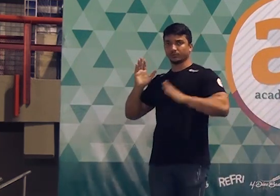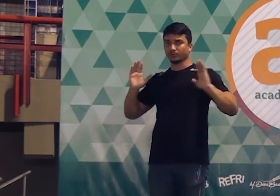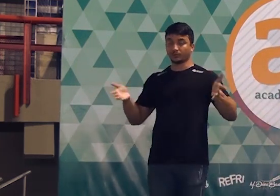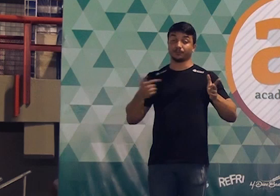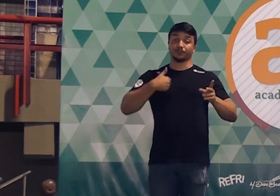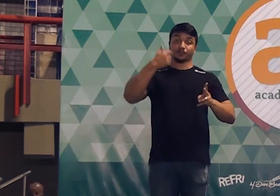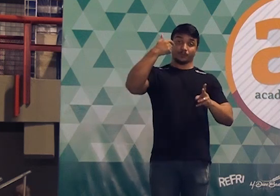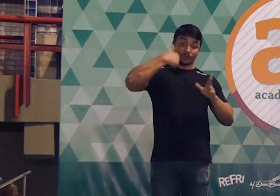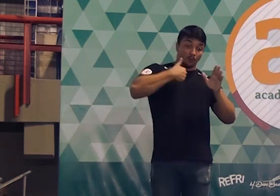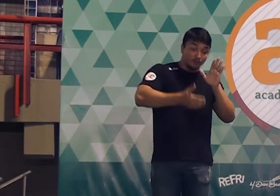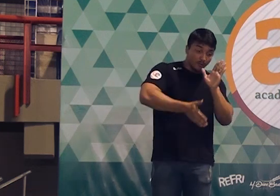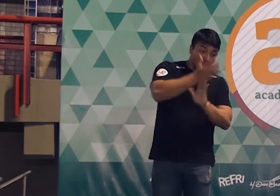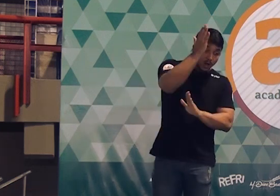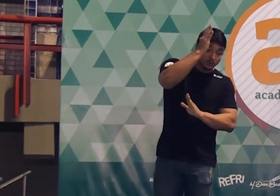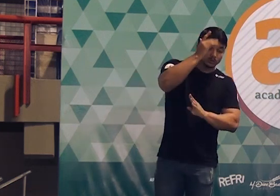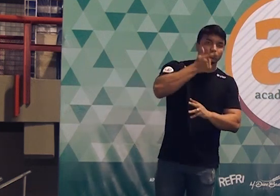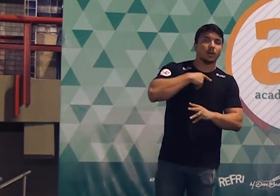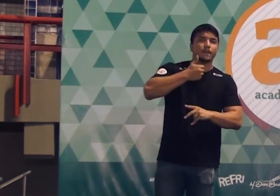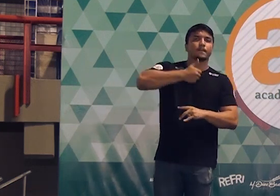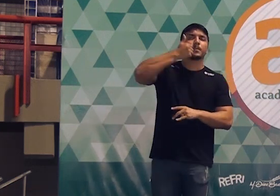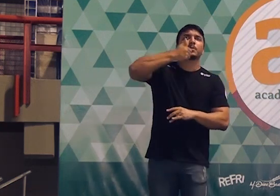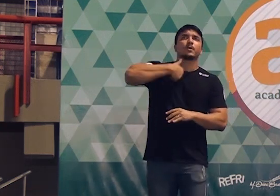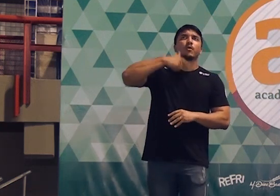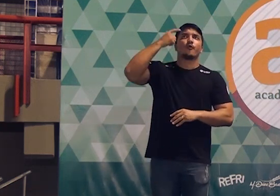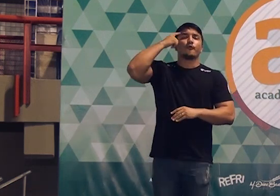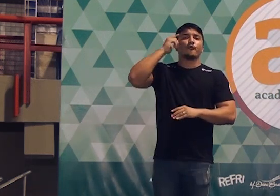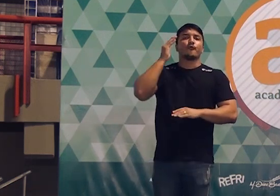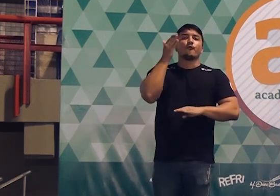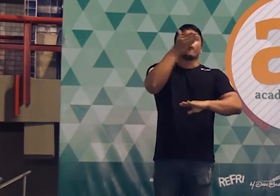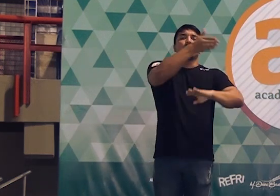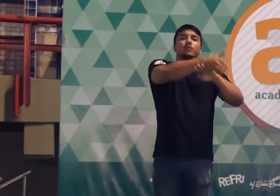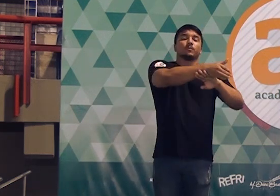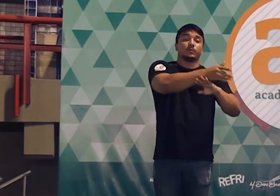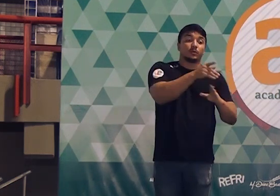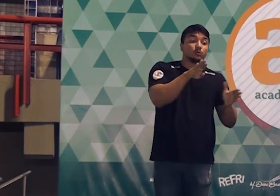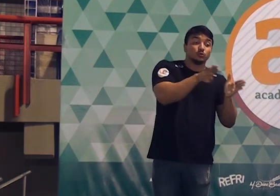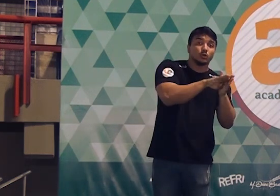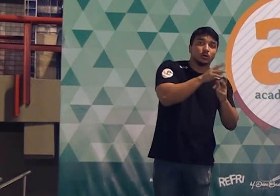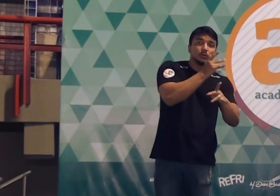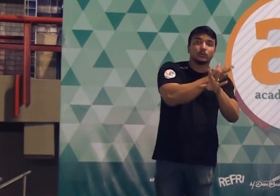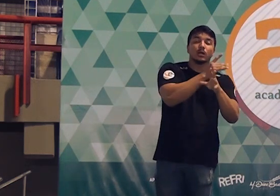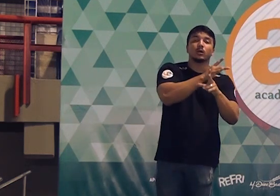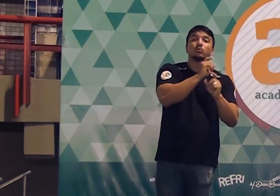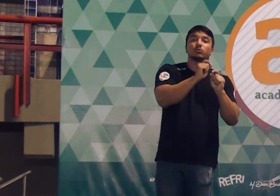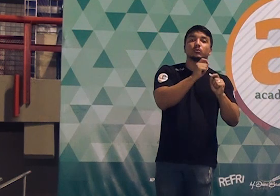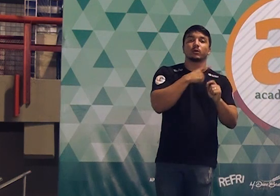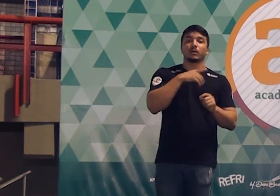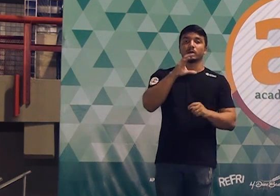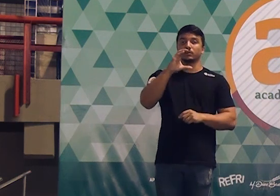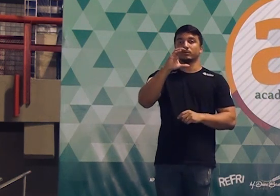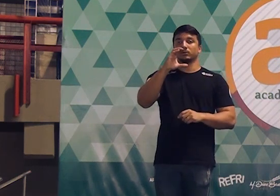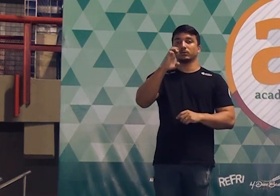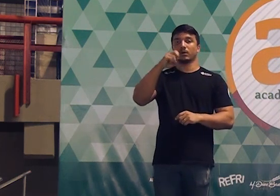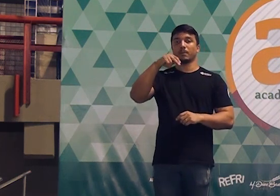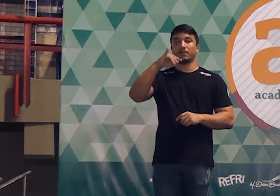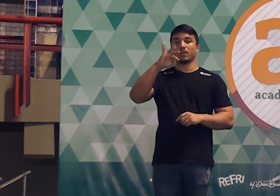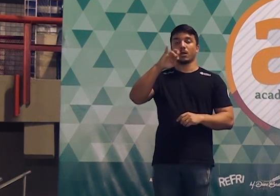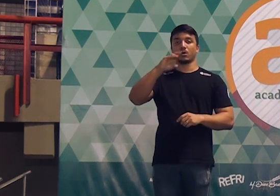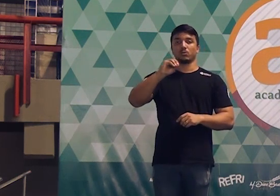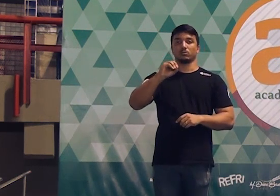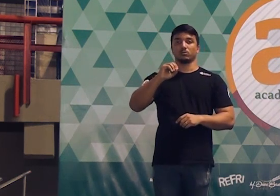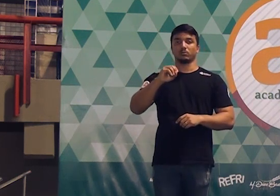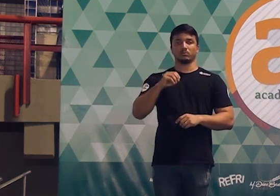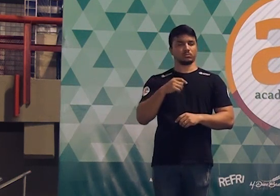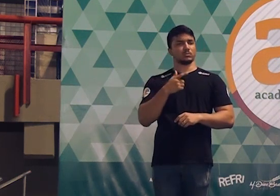eu viajo, um dos primeiros lugares que eu vou, quando eu chego em uma cidade grande, é no cemitério.